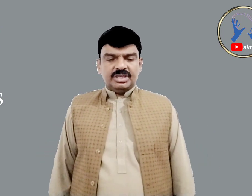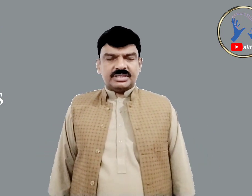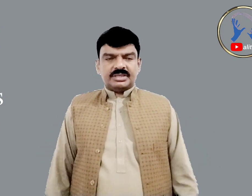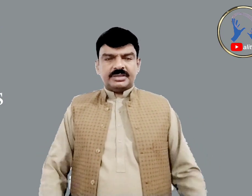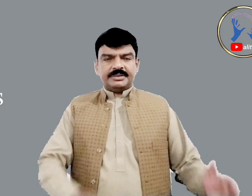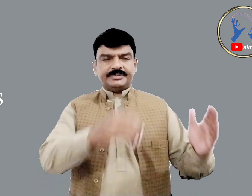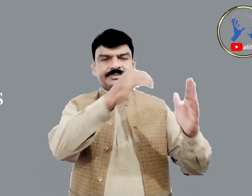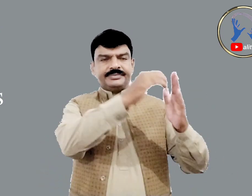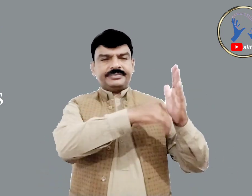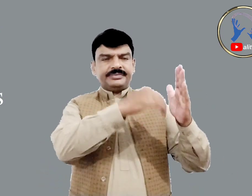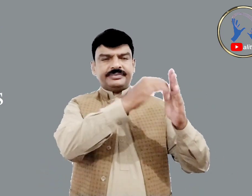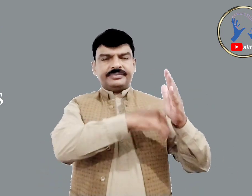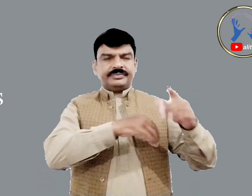स्टिक्स